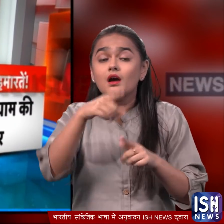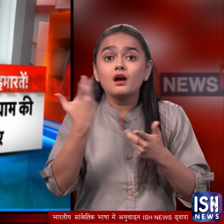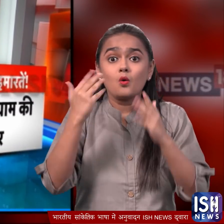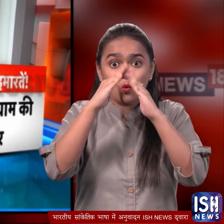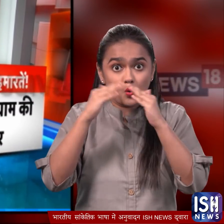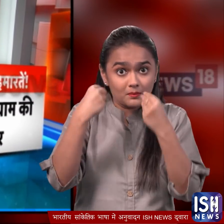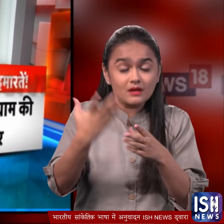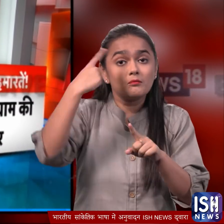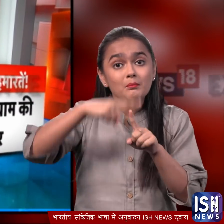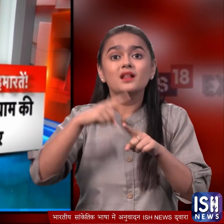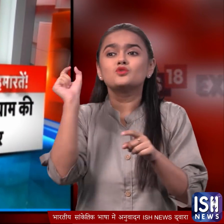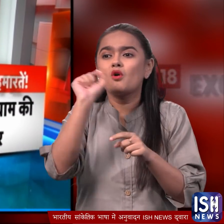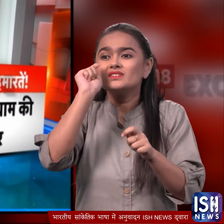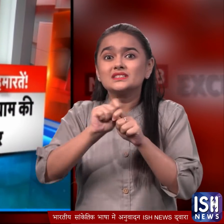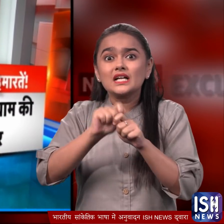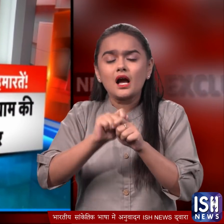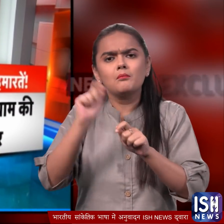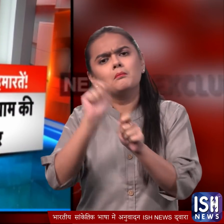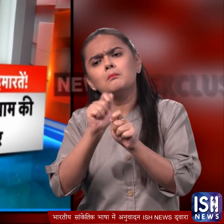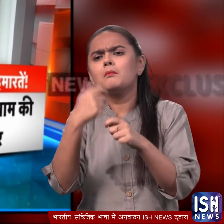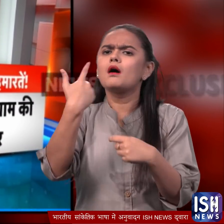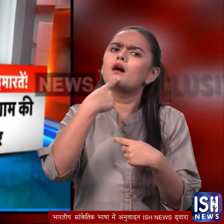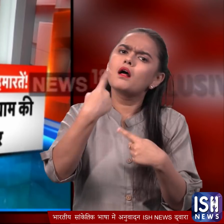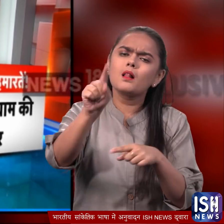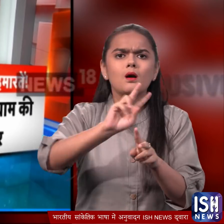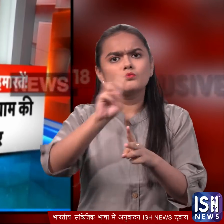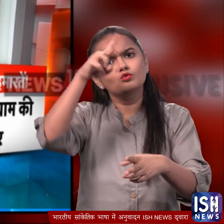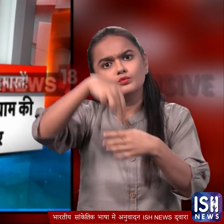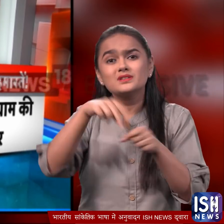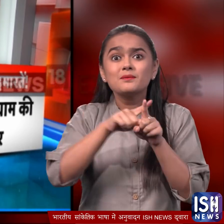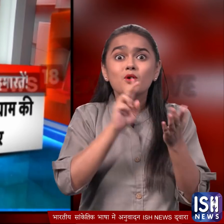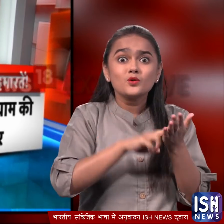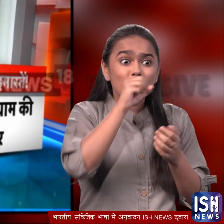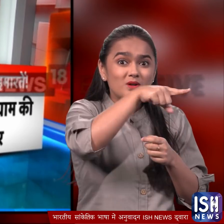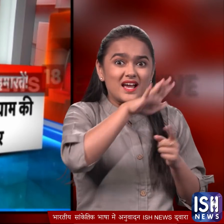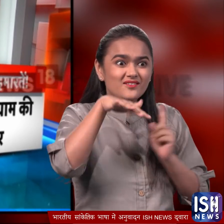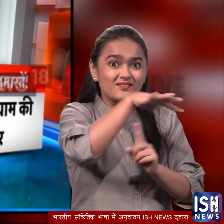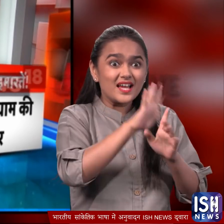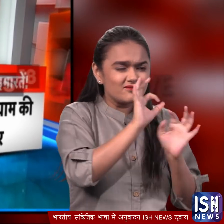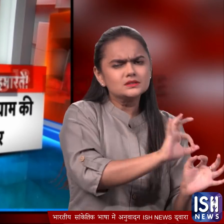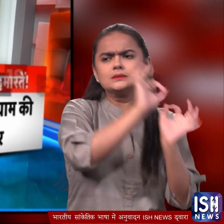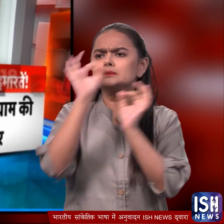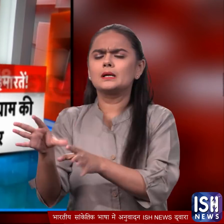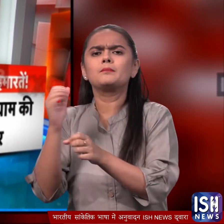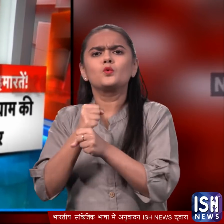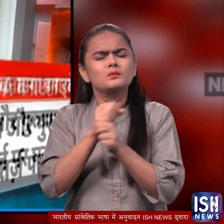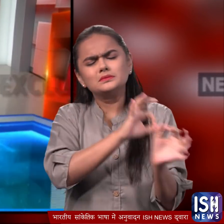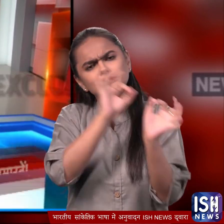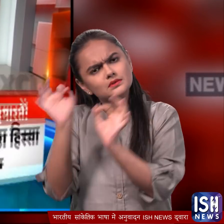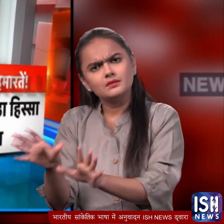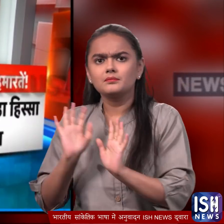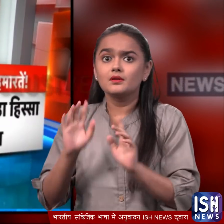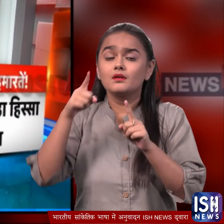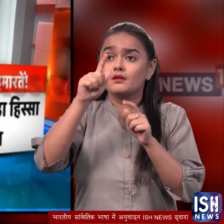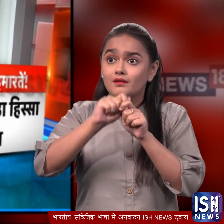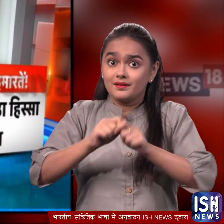और कमर्शियल दोनों तरह की इमारतें बनेंगी, मतलब वैसे ही जैसे नोएडा और गुरुग्राम की सोसाइटीज में बनी हुई है। साथ ही जहां